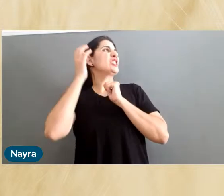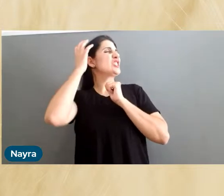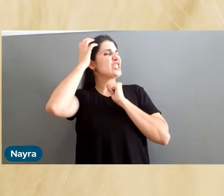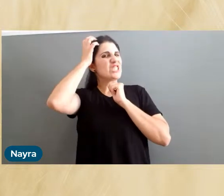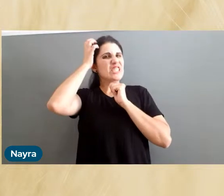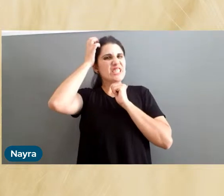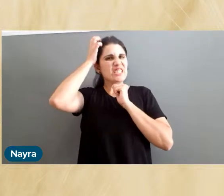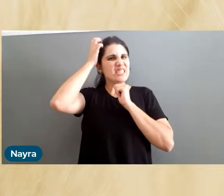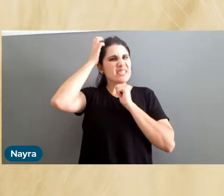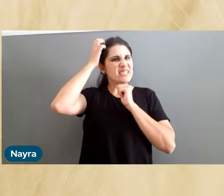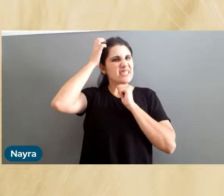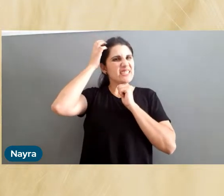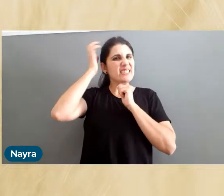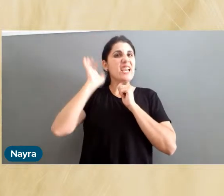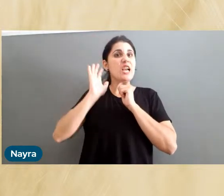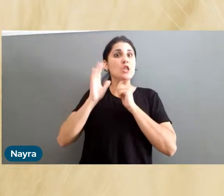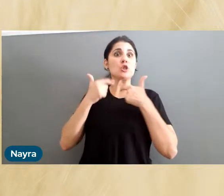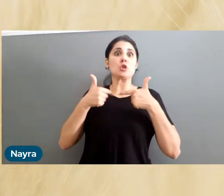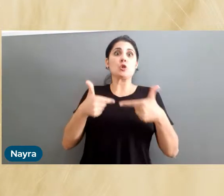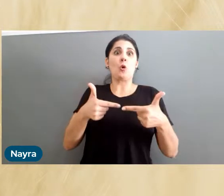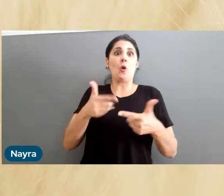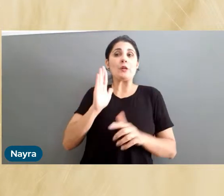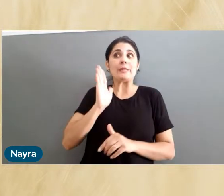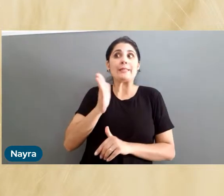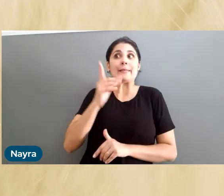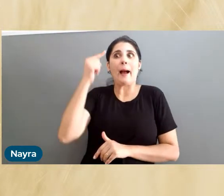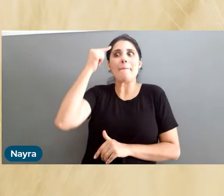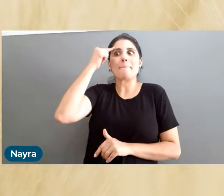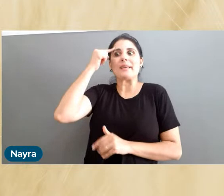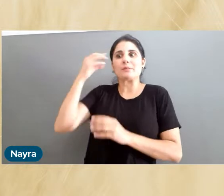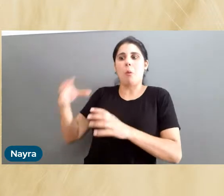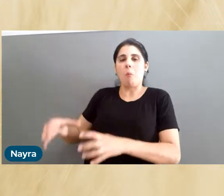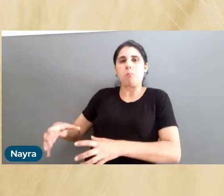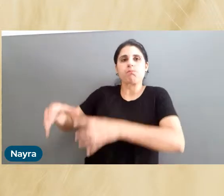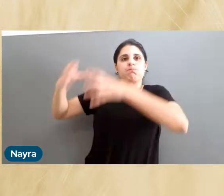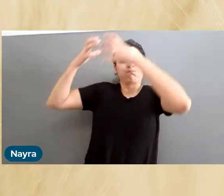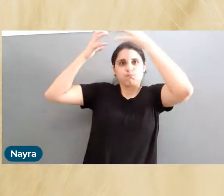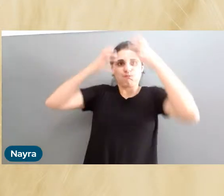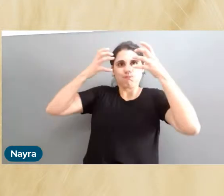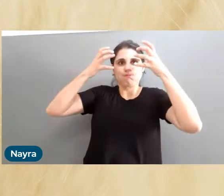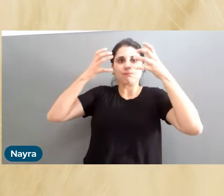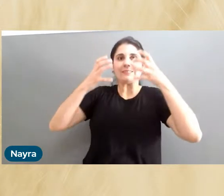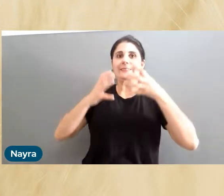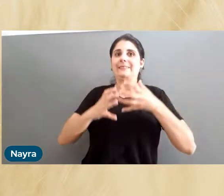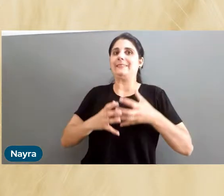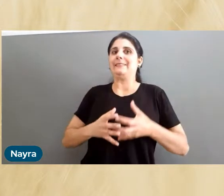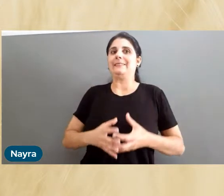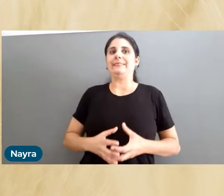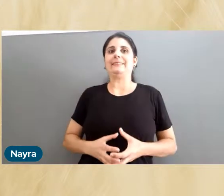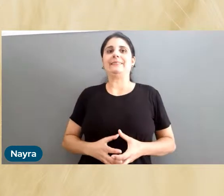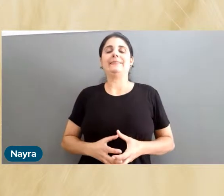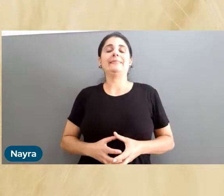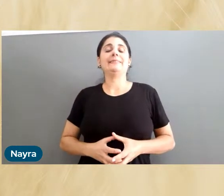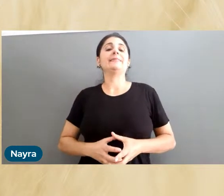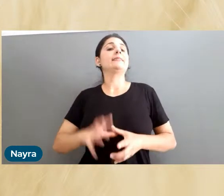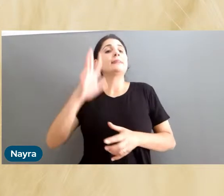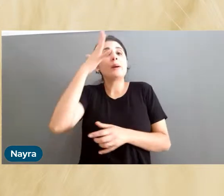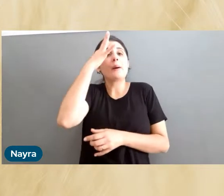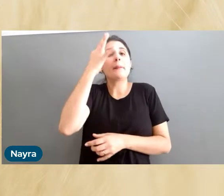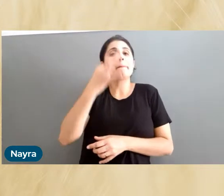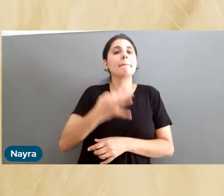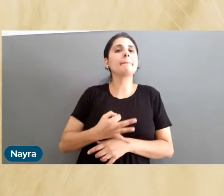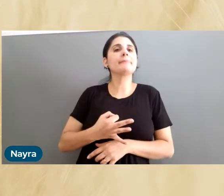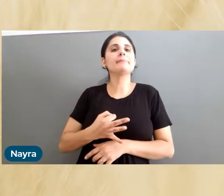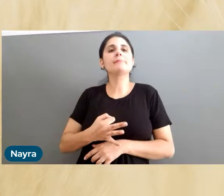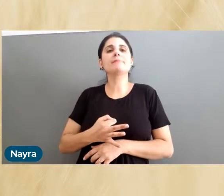na cabeça dele seria uma melancia e não uma jabuticaba. Então a gente precisa entender que a compreensão do Criador é